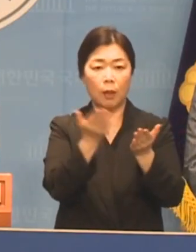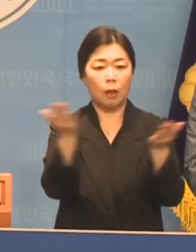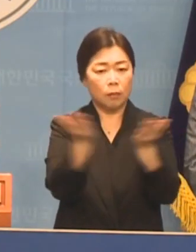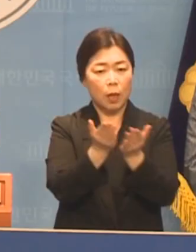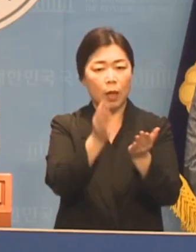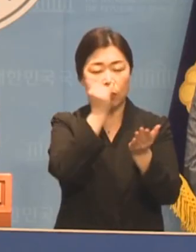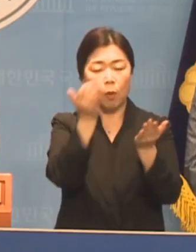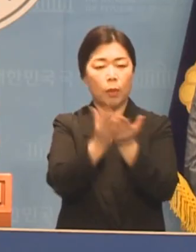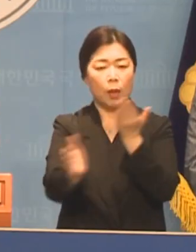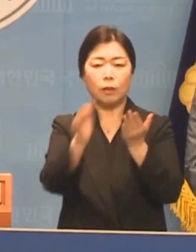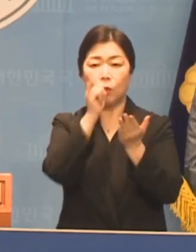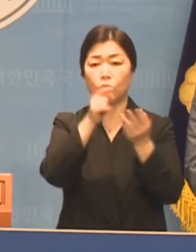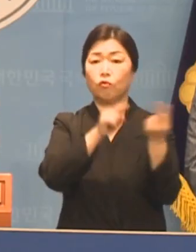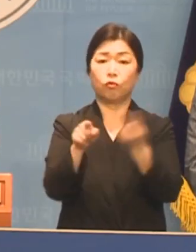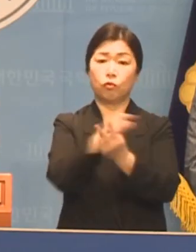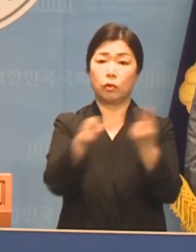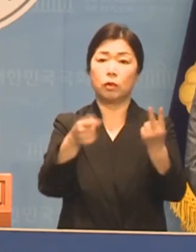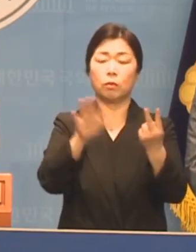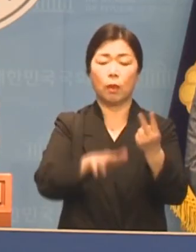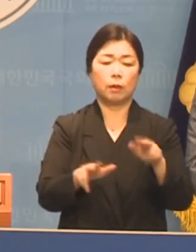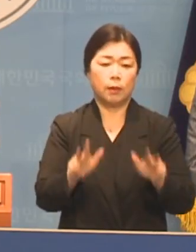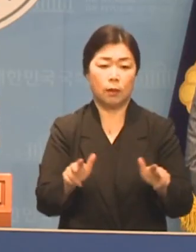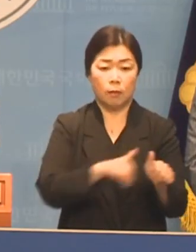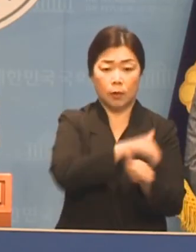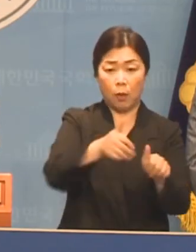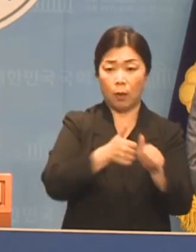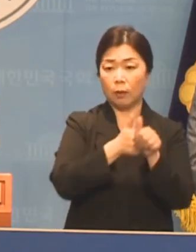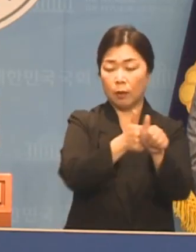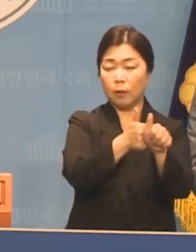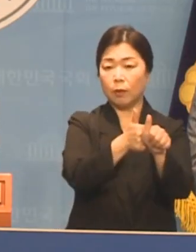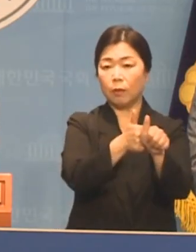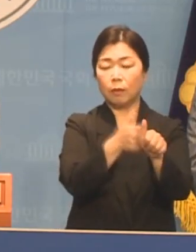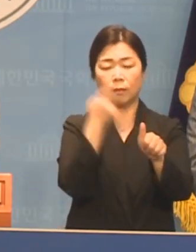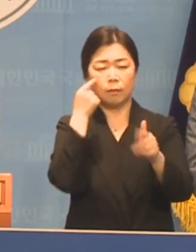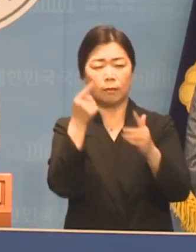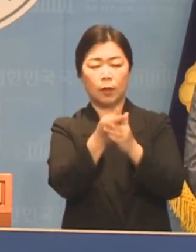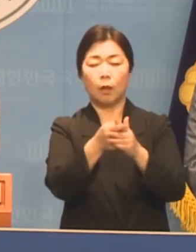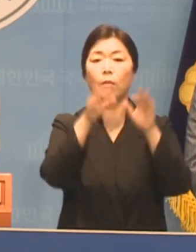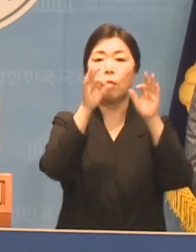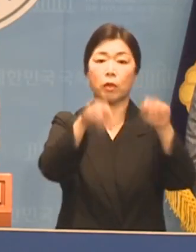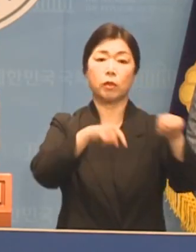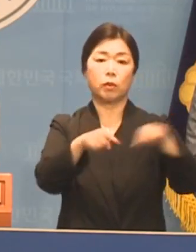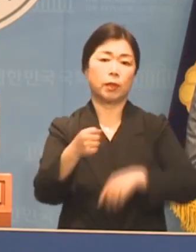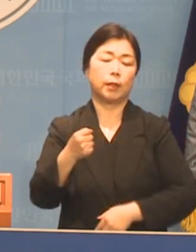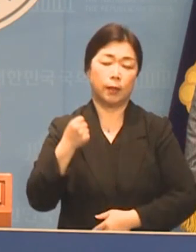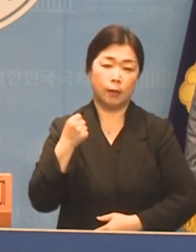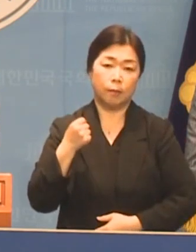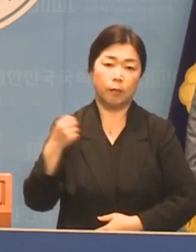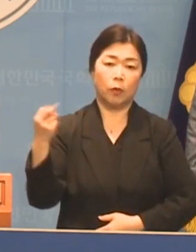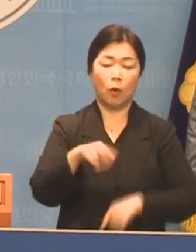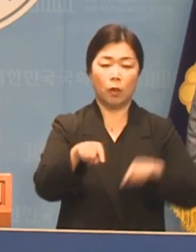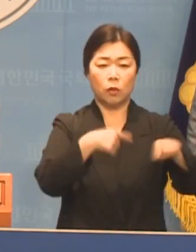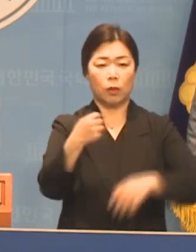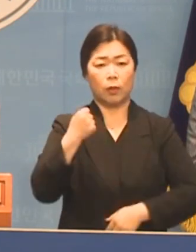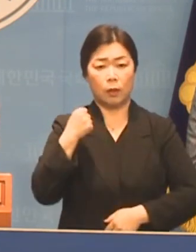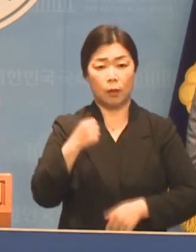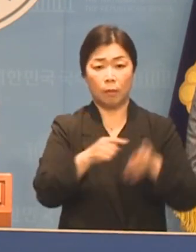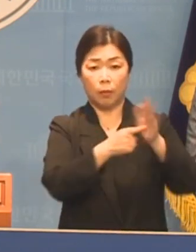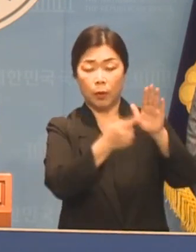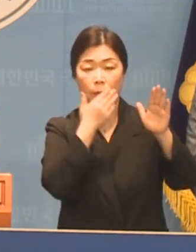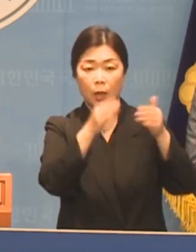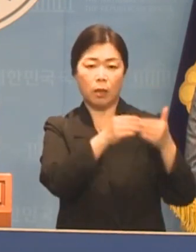그렇지만 시대 정신을 간파하는 그런 정치력과 그 정치력을 발휘할 수 있는